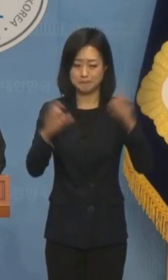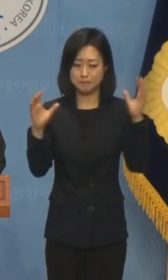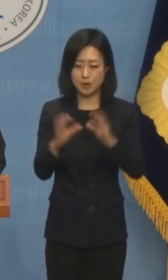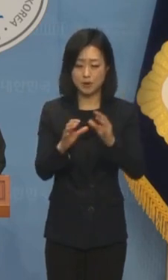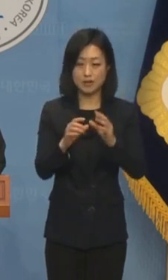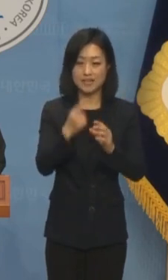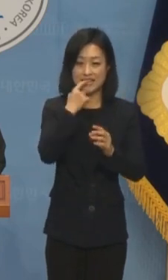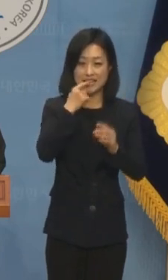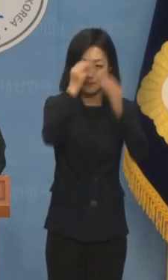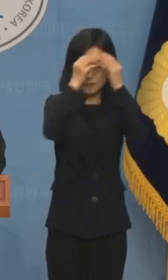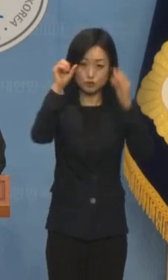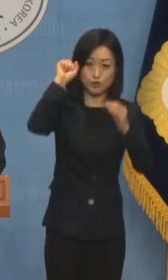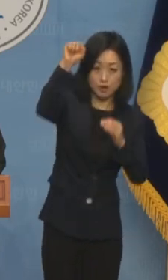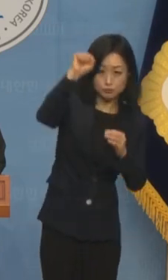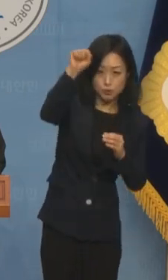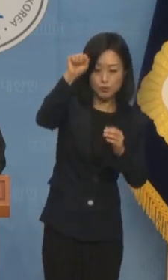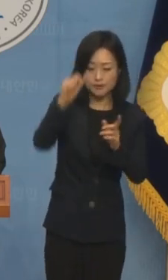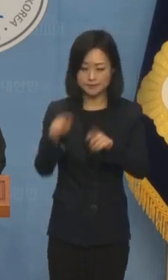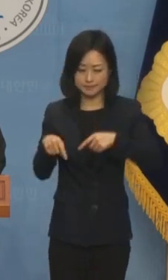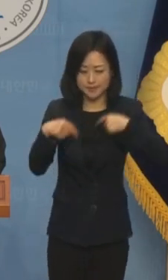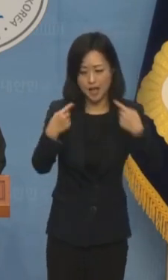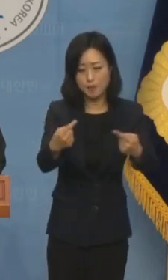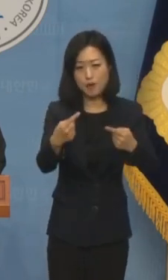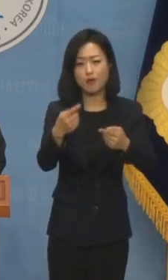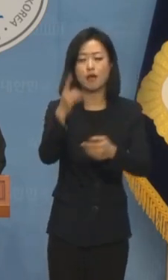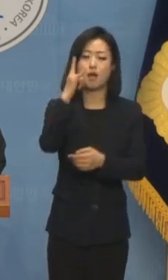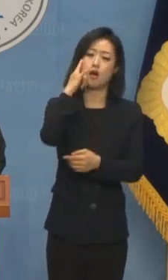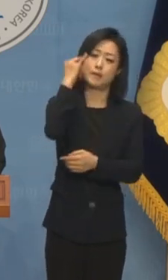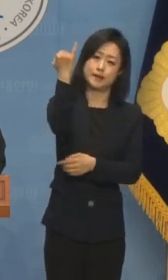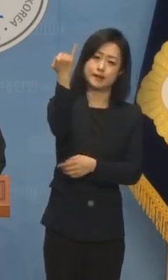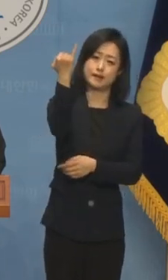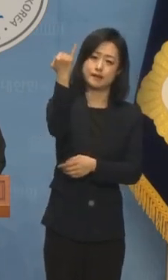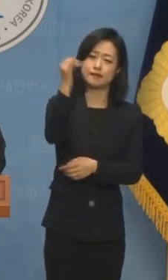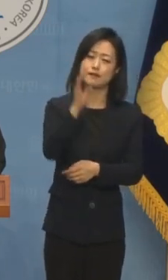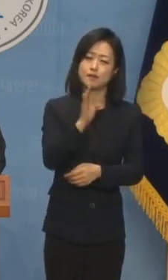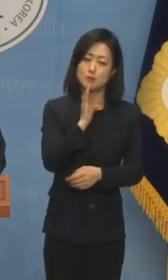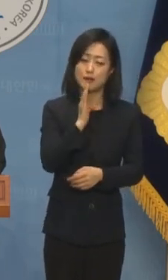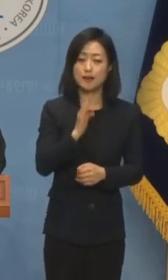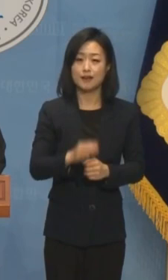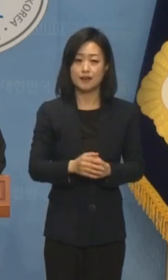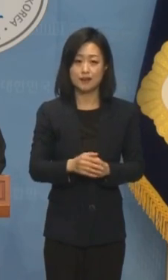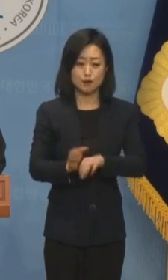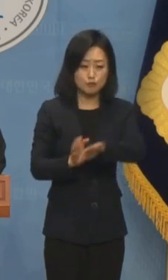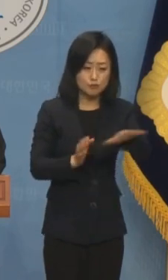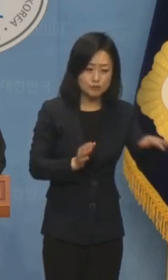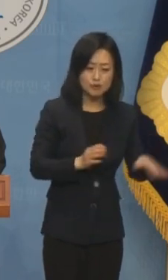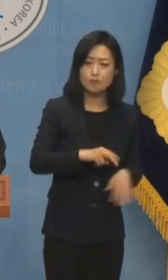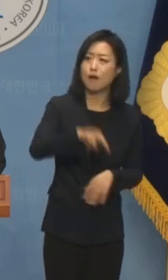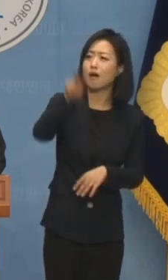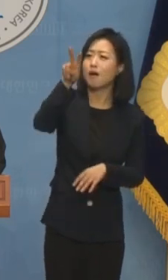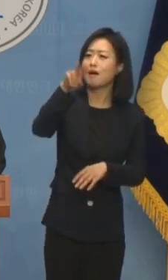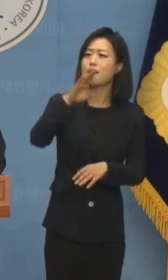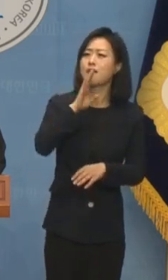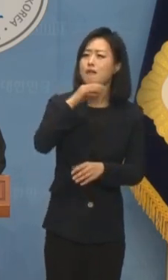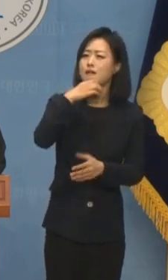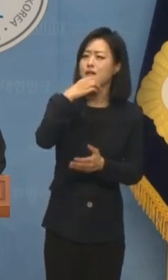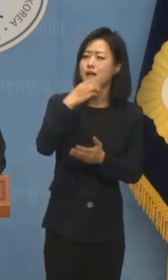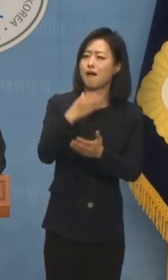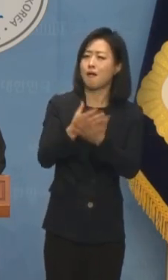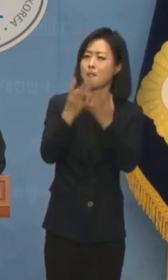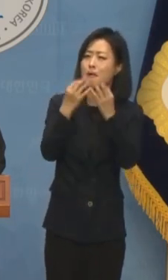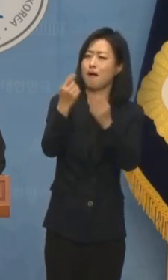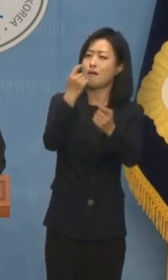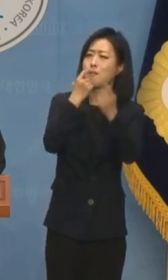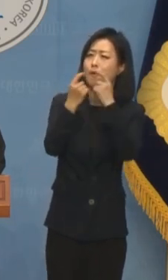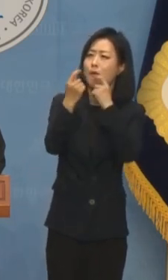운동에 함께한 선생님의 모습은 민주화를 교과서로만 배운 세대들에게 큰 배움이